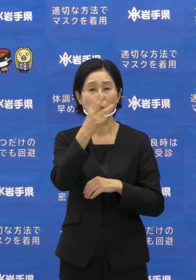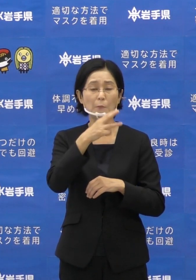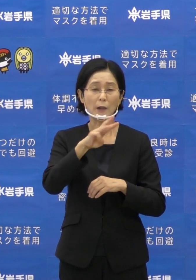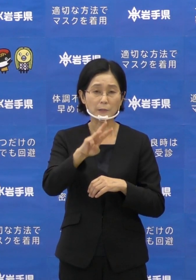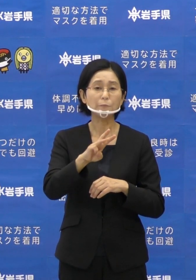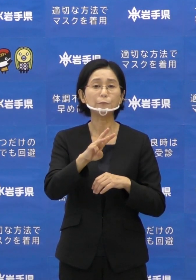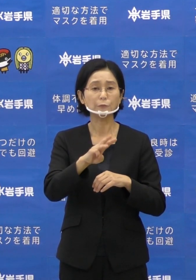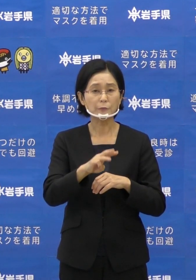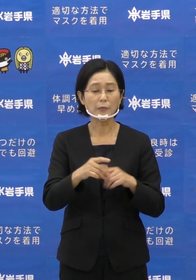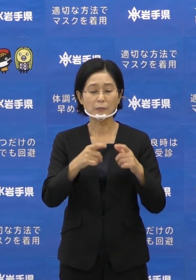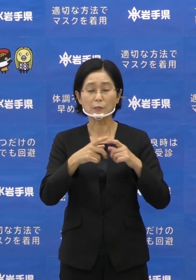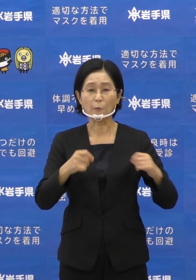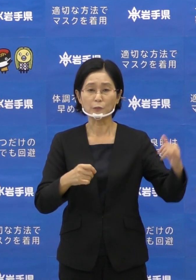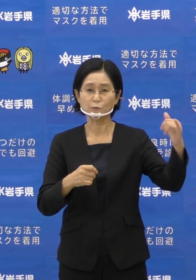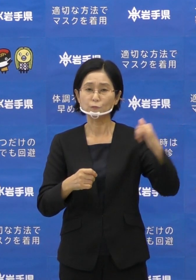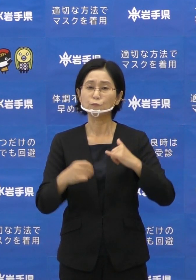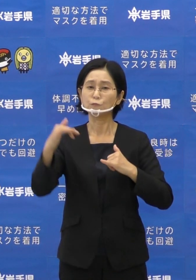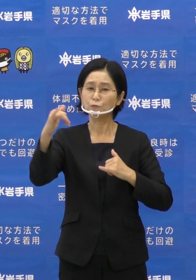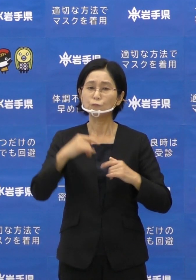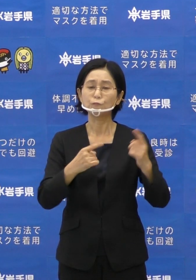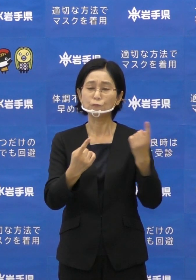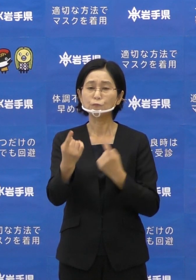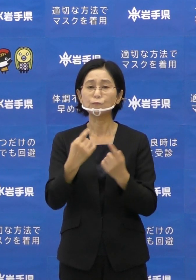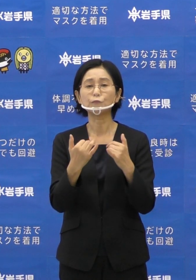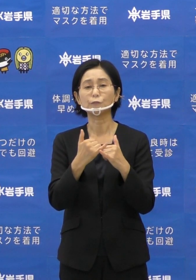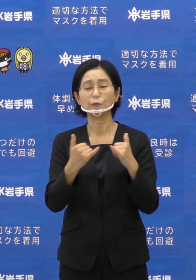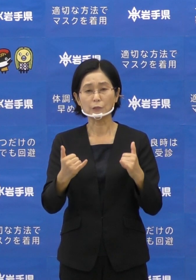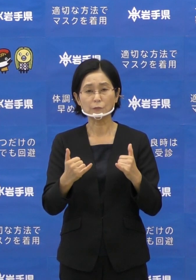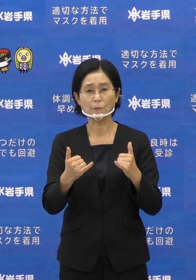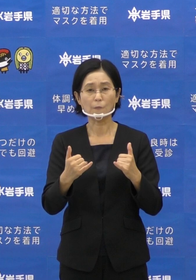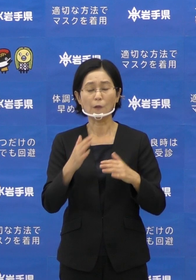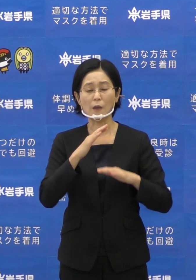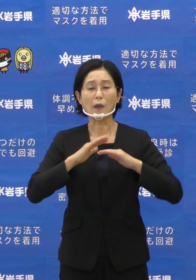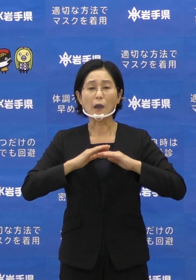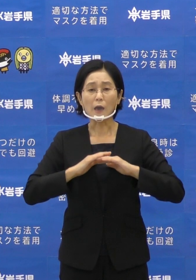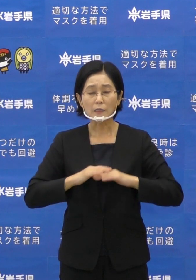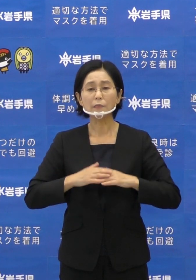の安全を確保するっていうやり方は